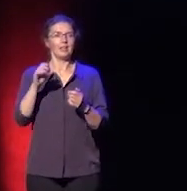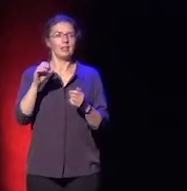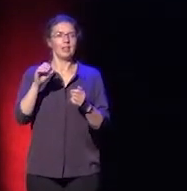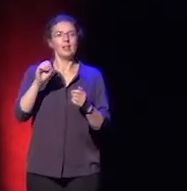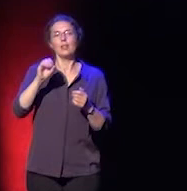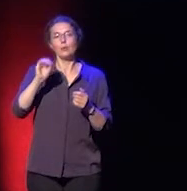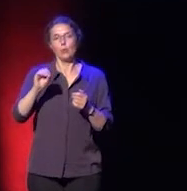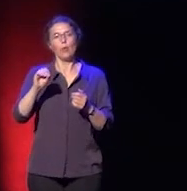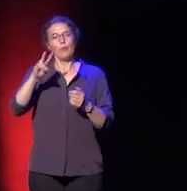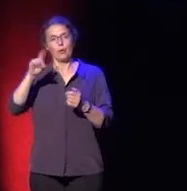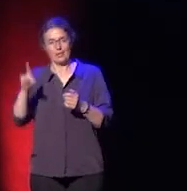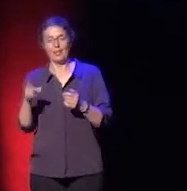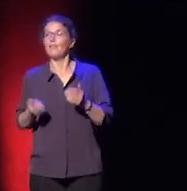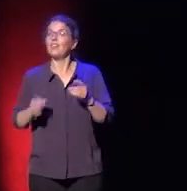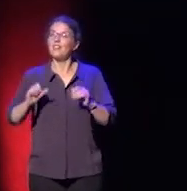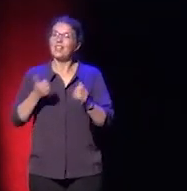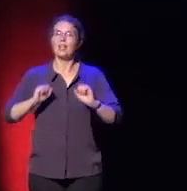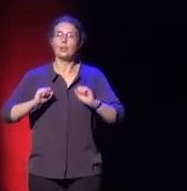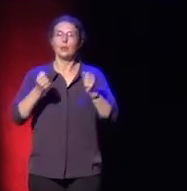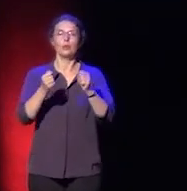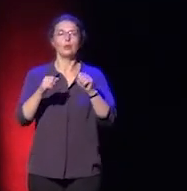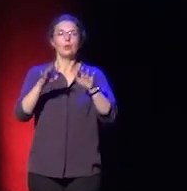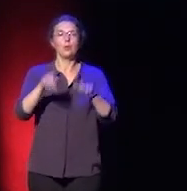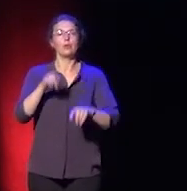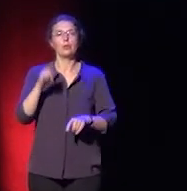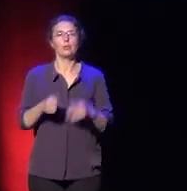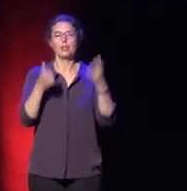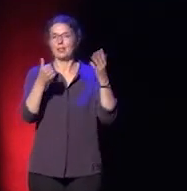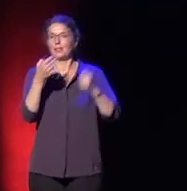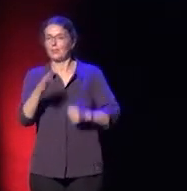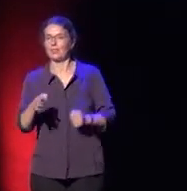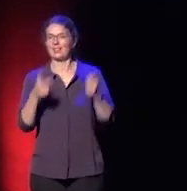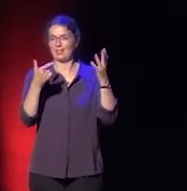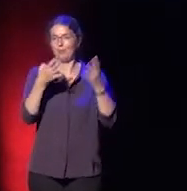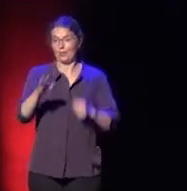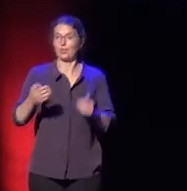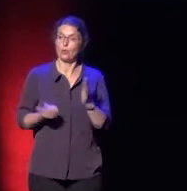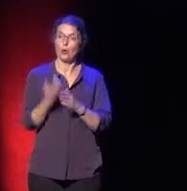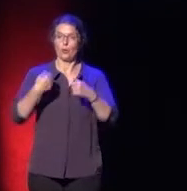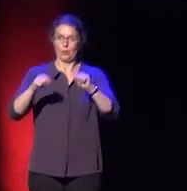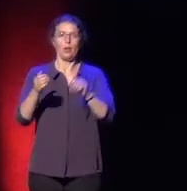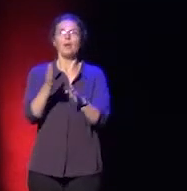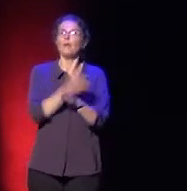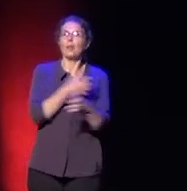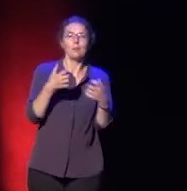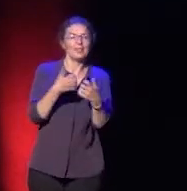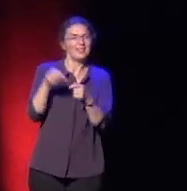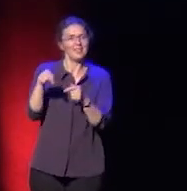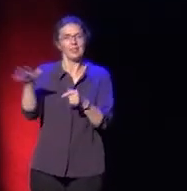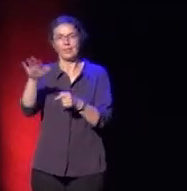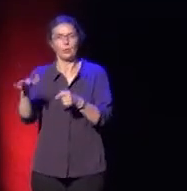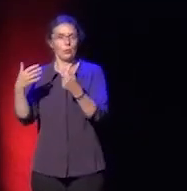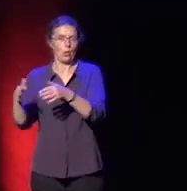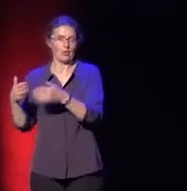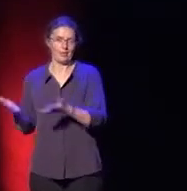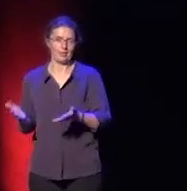gehört haben, 1946, 47 in vielen Regionen, die dann vor dem Kriege noch nicht bestanden haben. Meine Damen